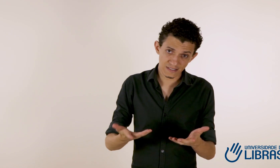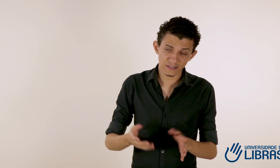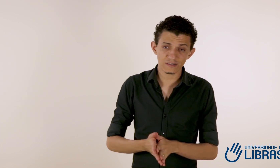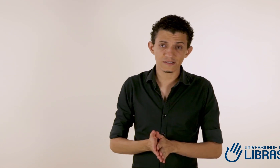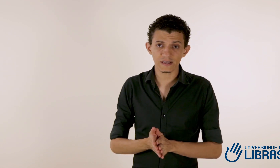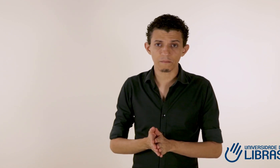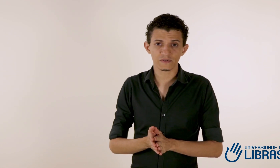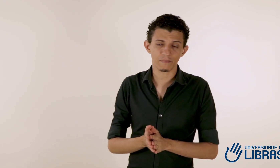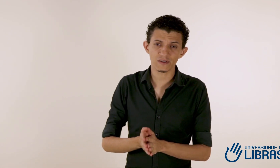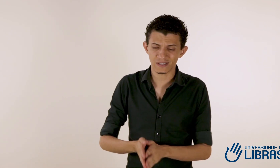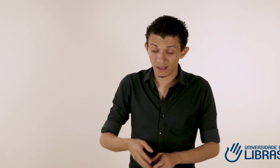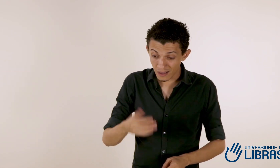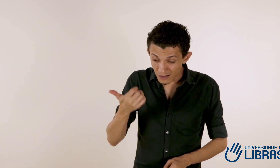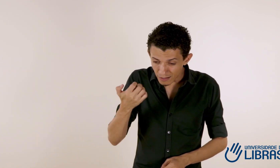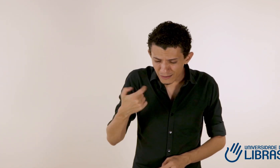sentido assim, você pode dizer,